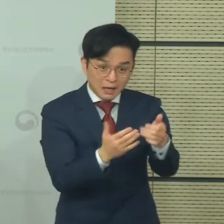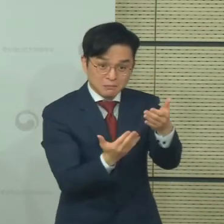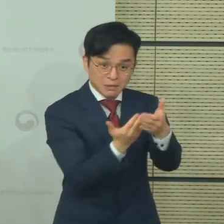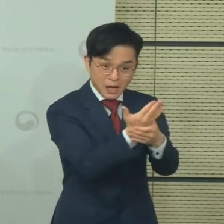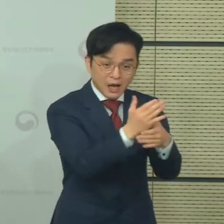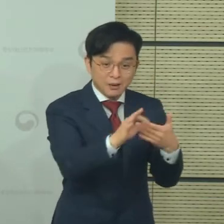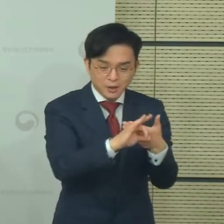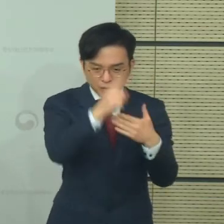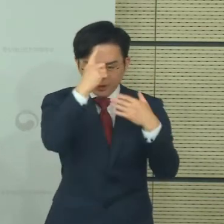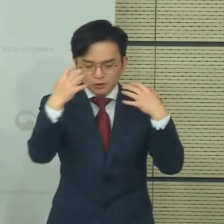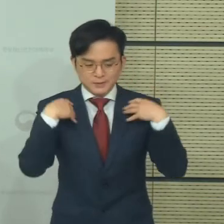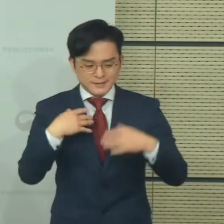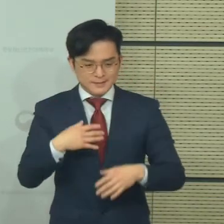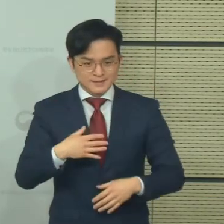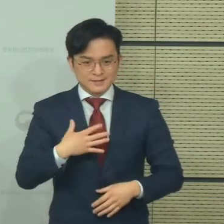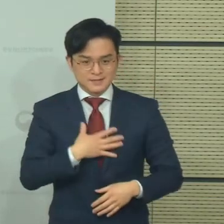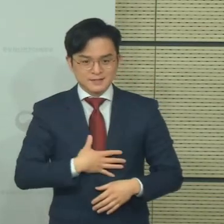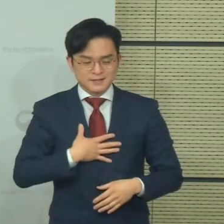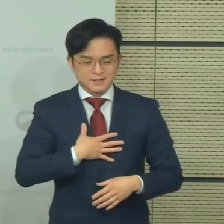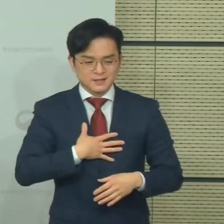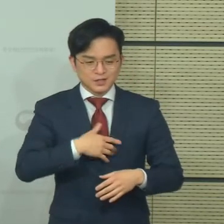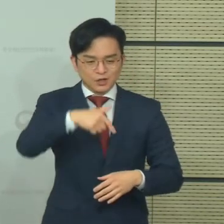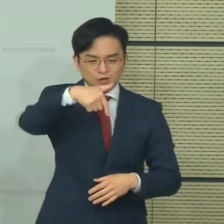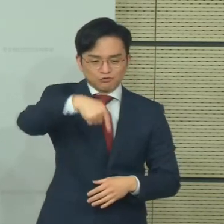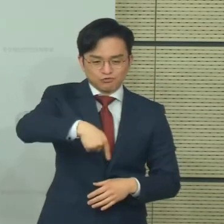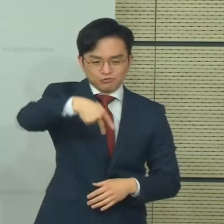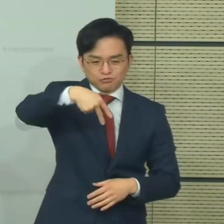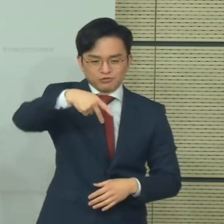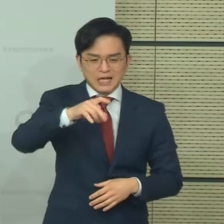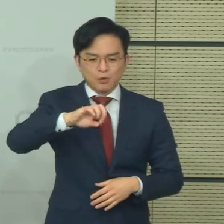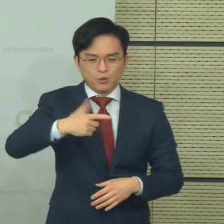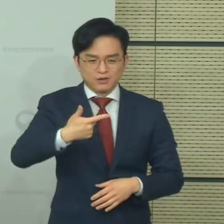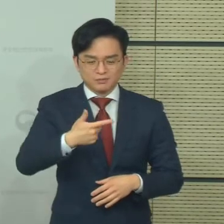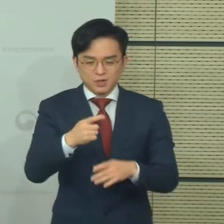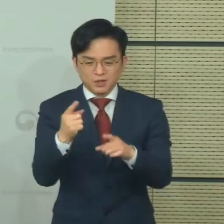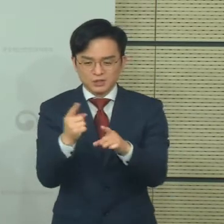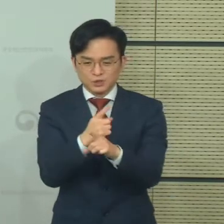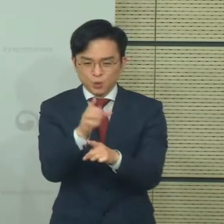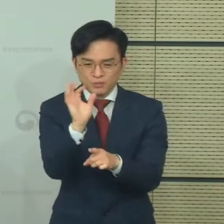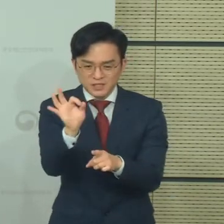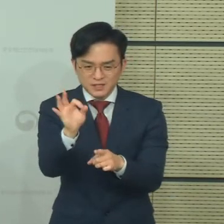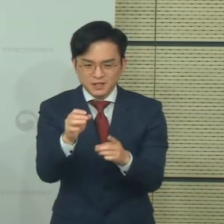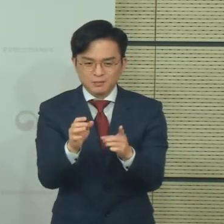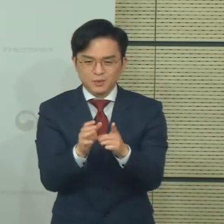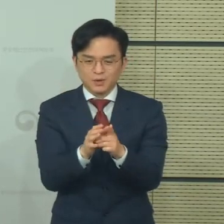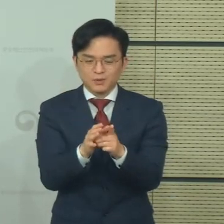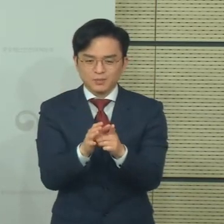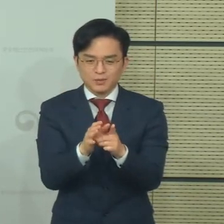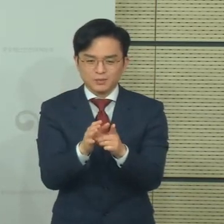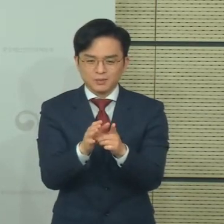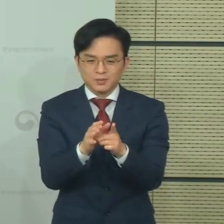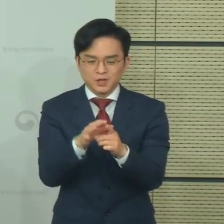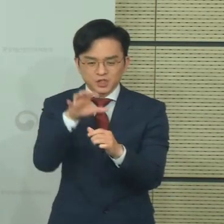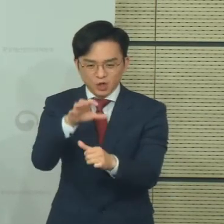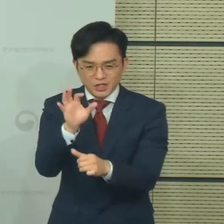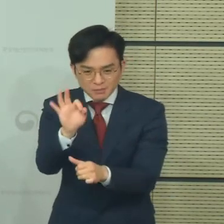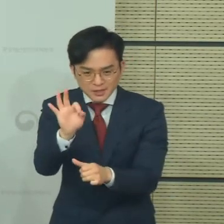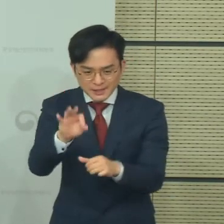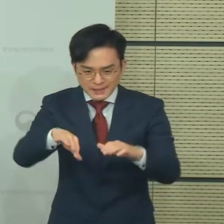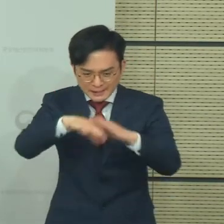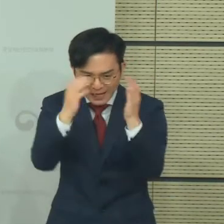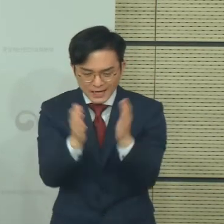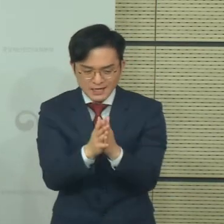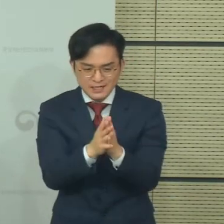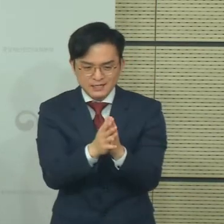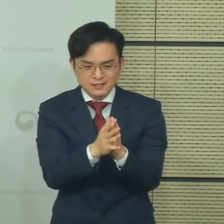상태일 텐데 어느 정도 규모인지 궁금합니다. 세부적으로 정부 재정에 대해서만 구상권을 청구하는